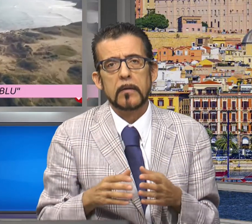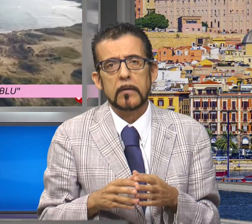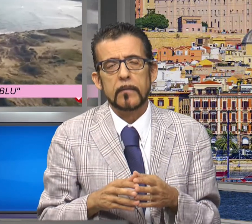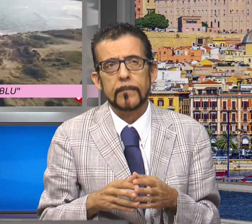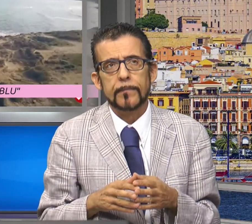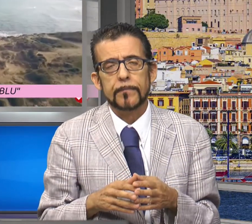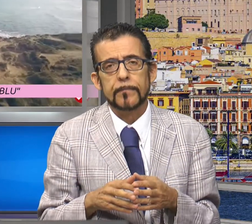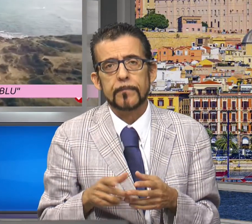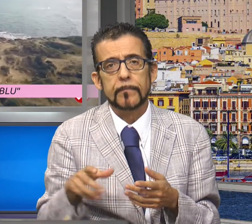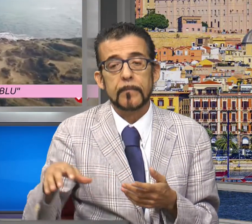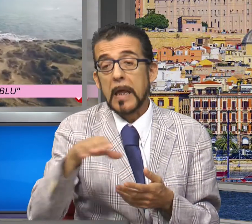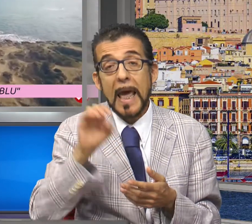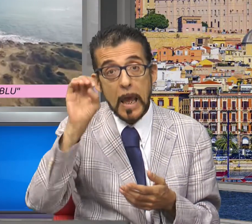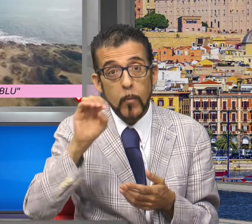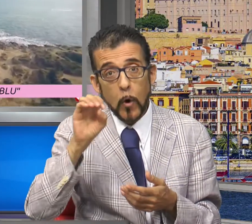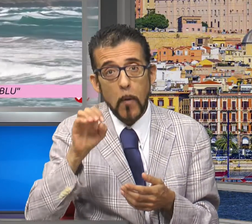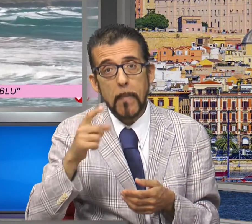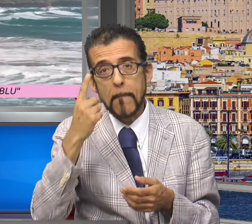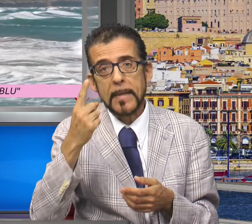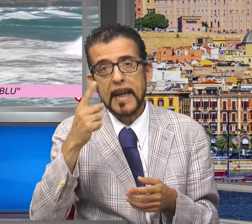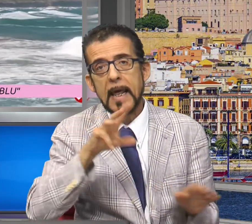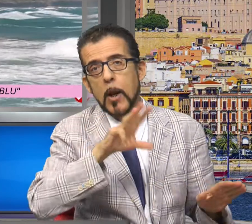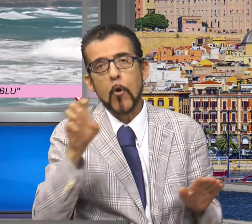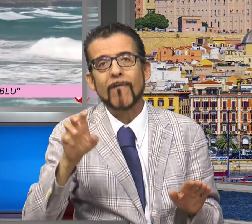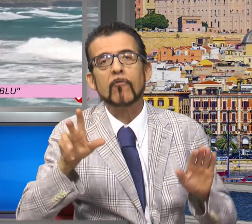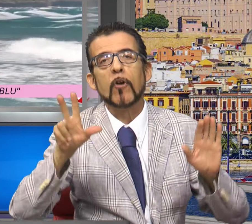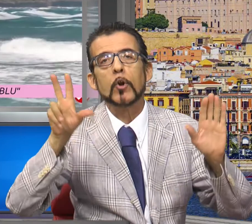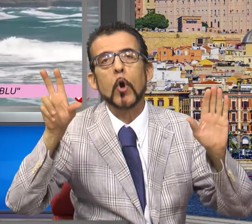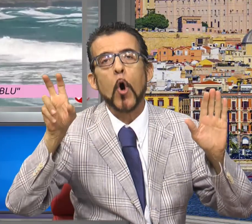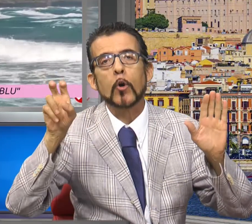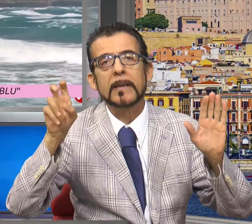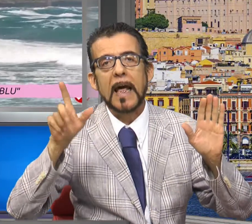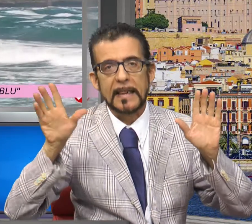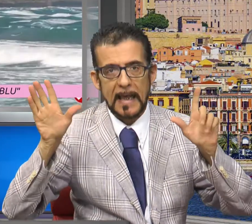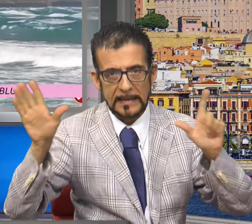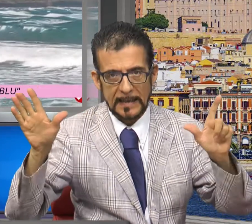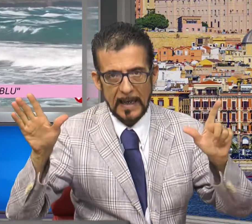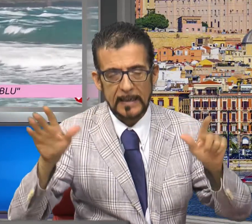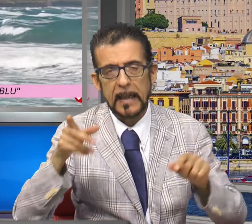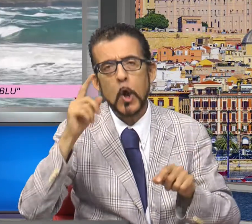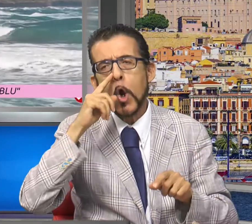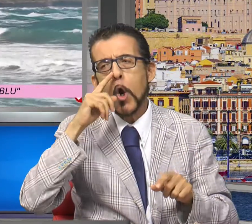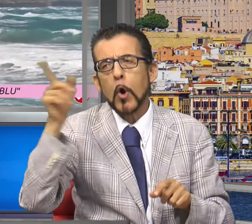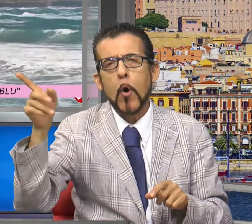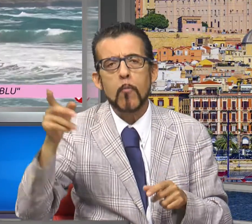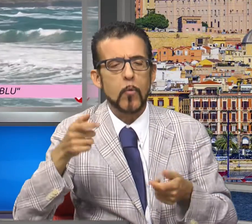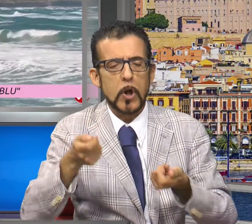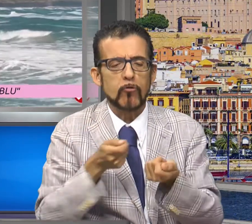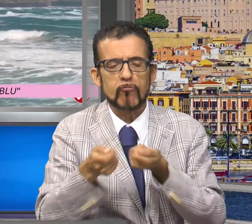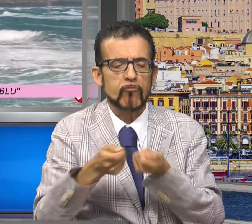dal 1987, il programma Bandiera Blu promuove nei comuni rivieraschi una conduzione sostenibile del territorio